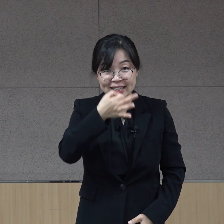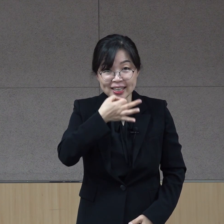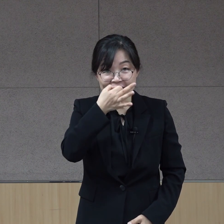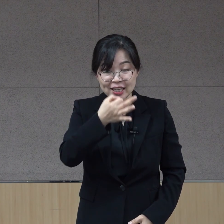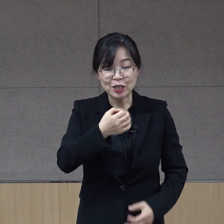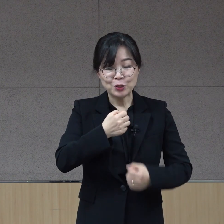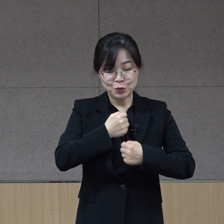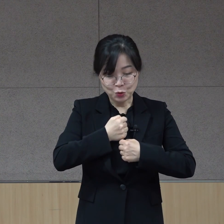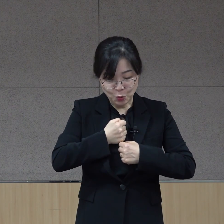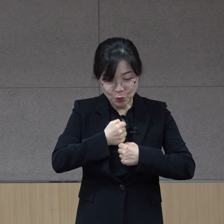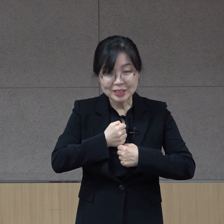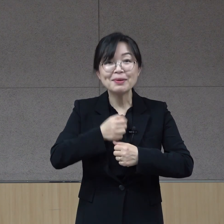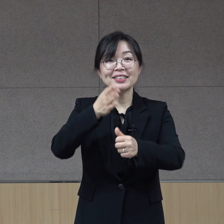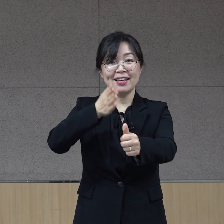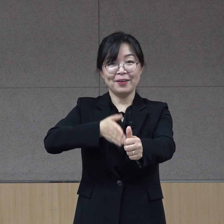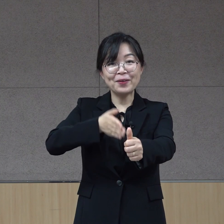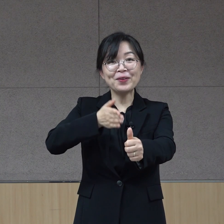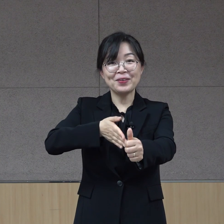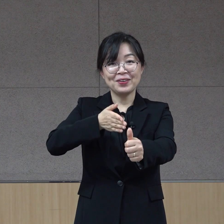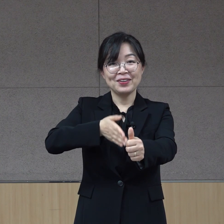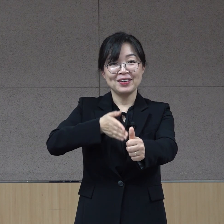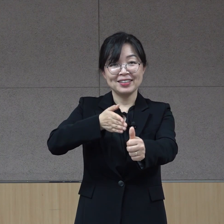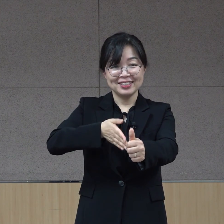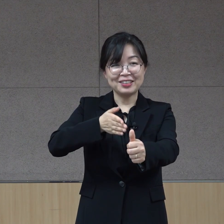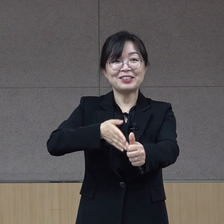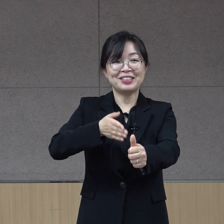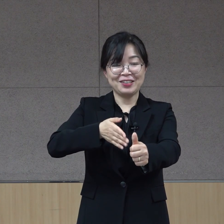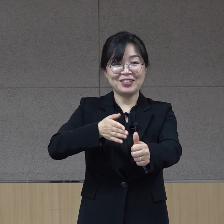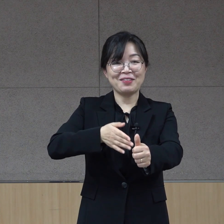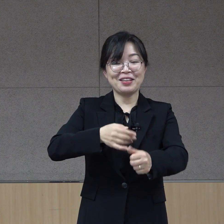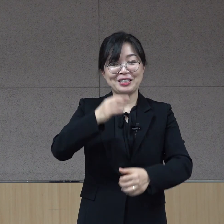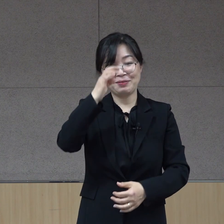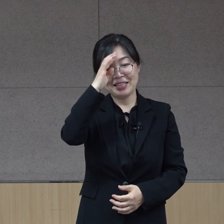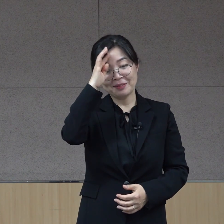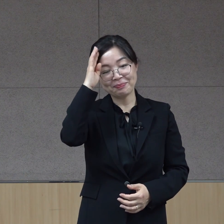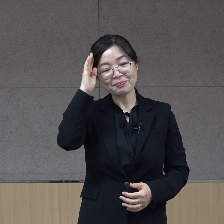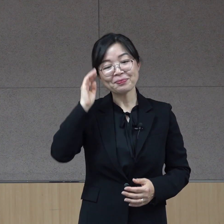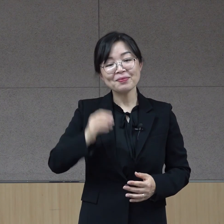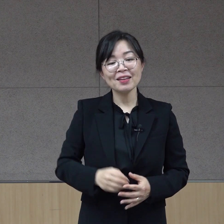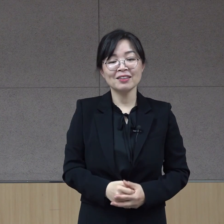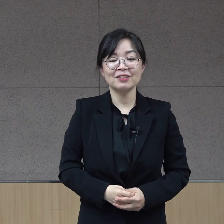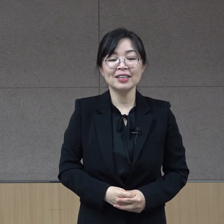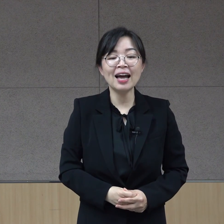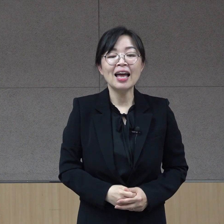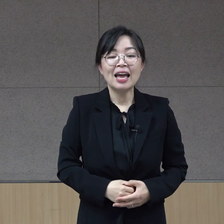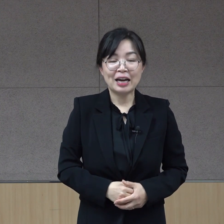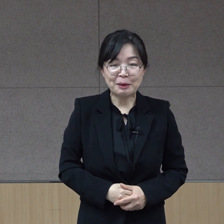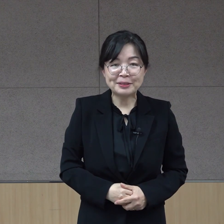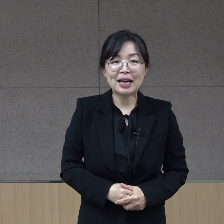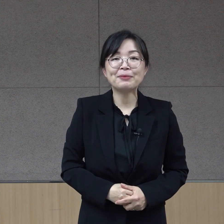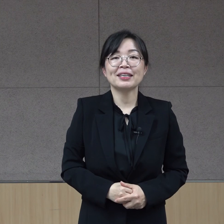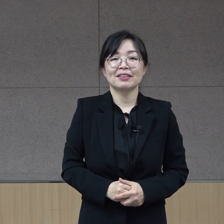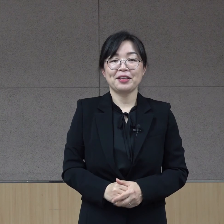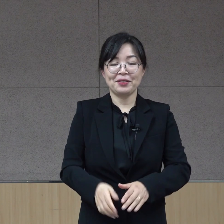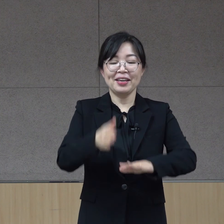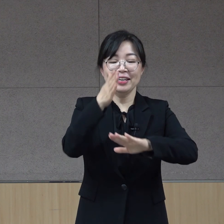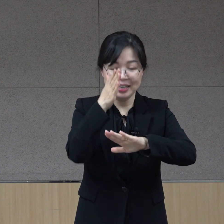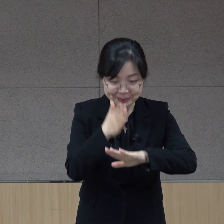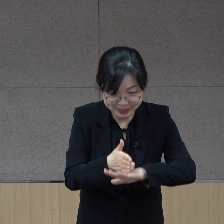감기 조심하세요. 그렇죠. 이렇게 하면 되겠습니다. 그러니까 감사합니다. 그러네요. 네,